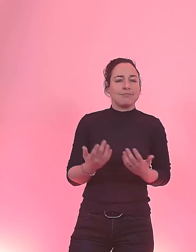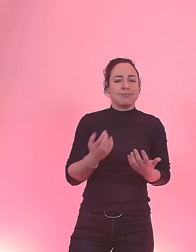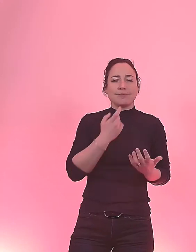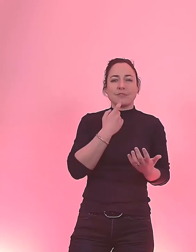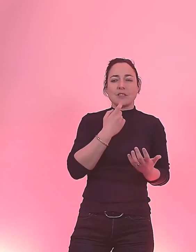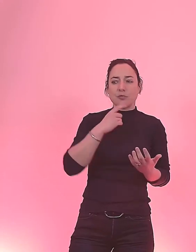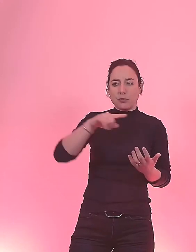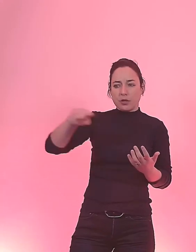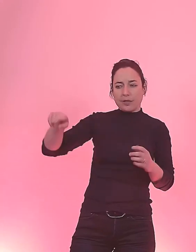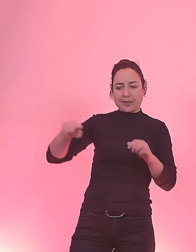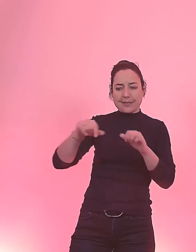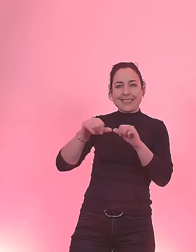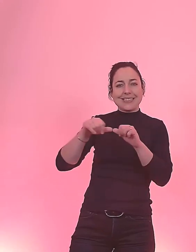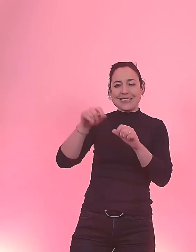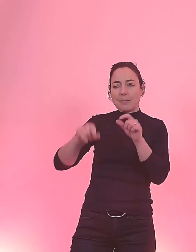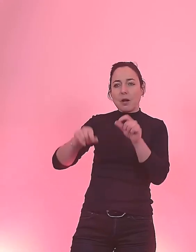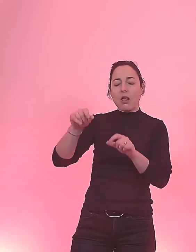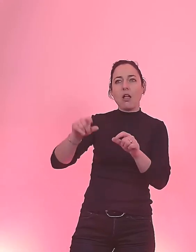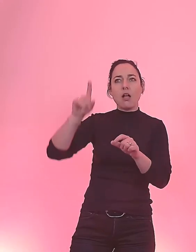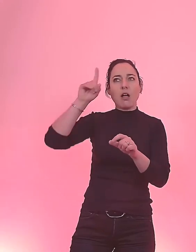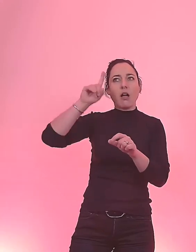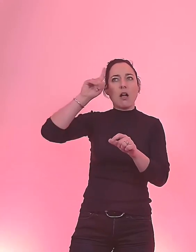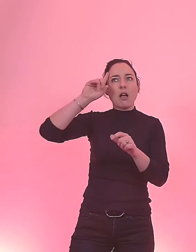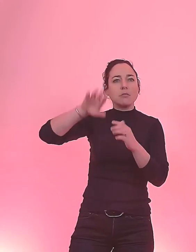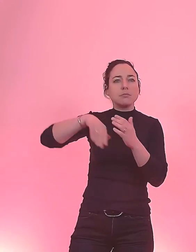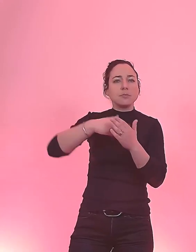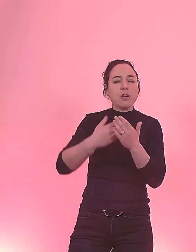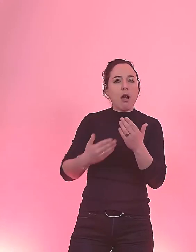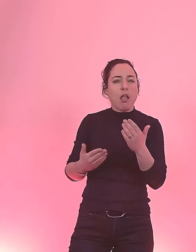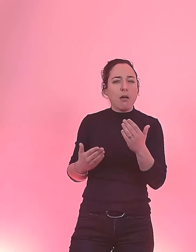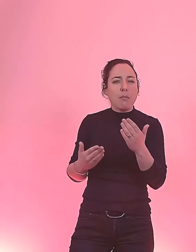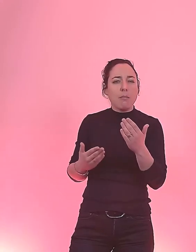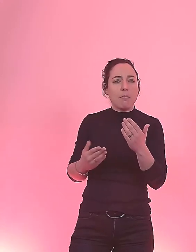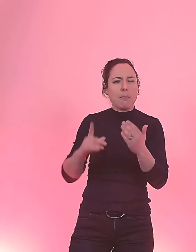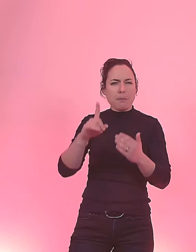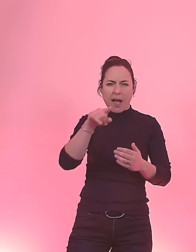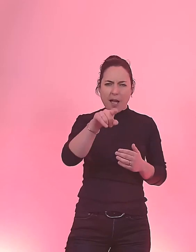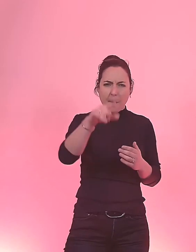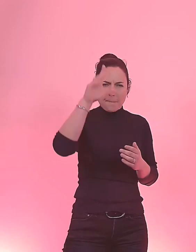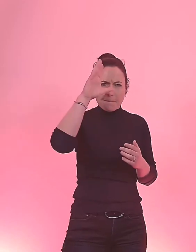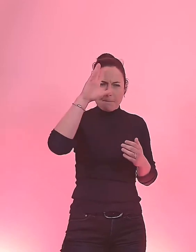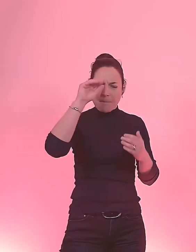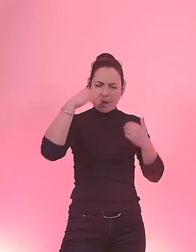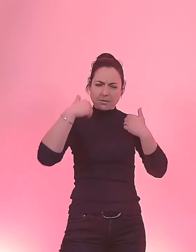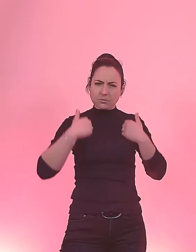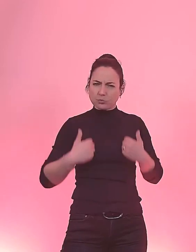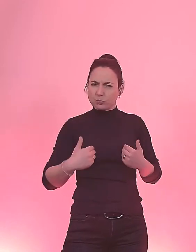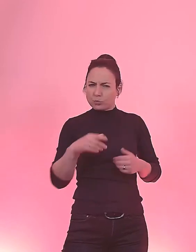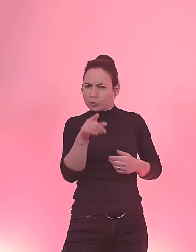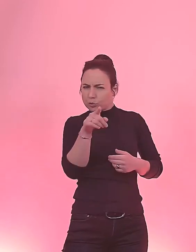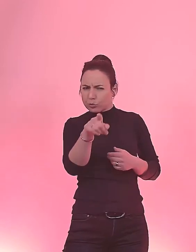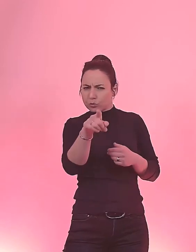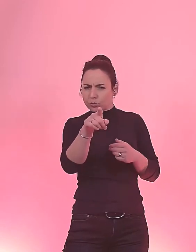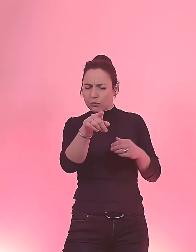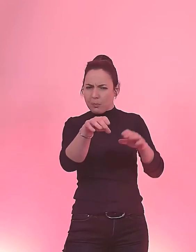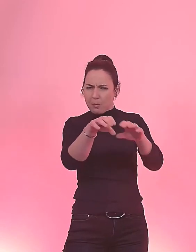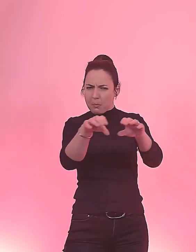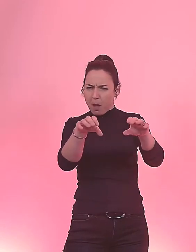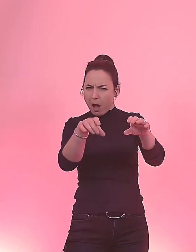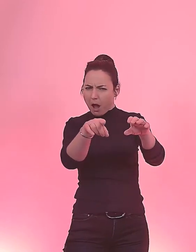nu door een heen maar was die man die daar dan moe op de bank lag was dat dan